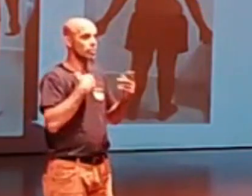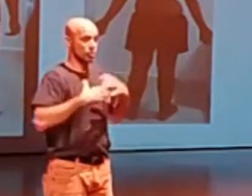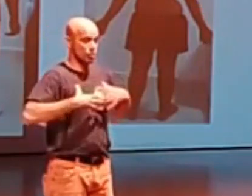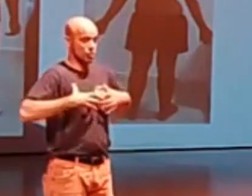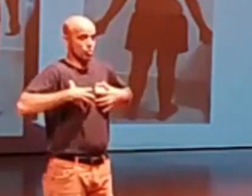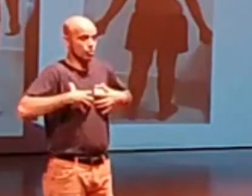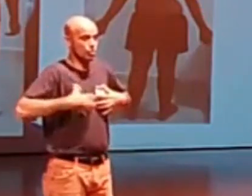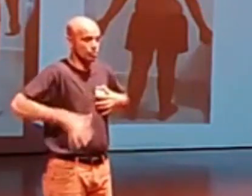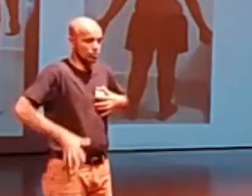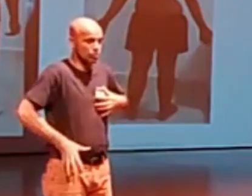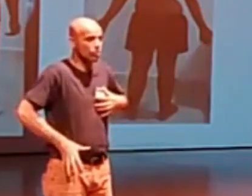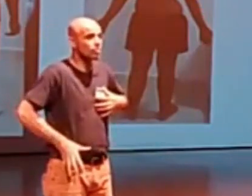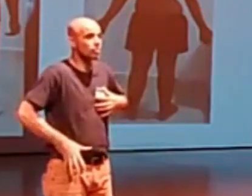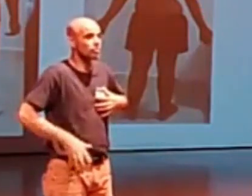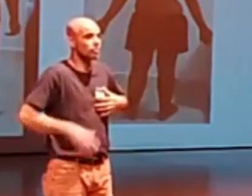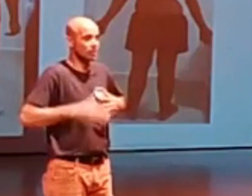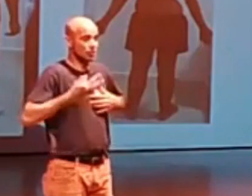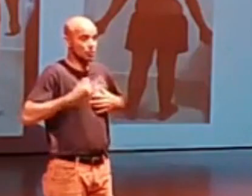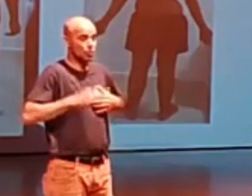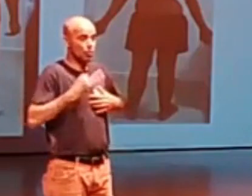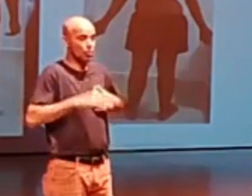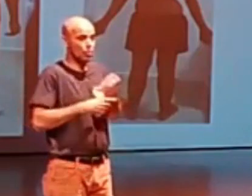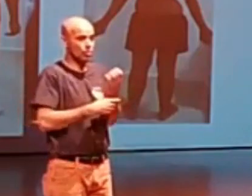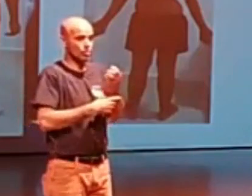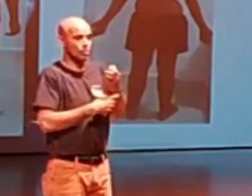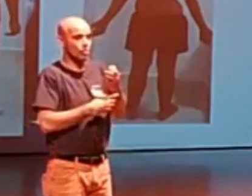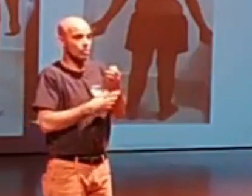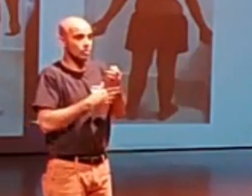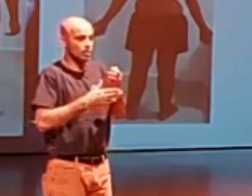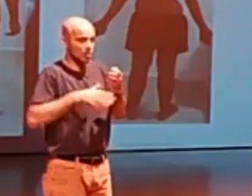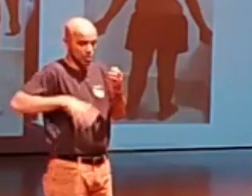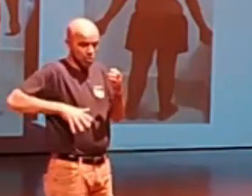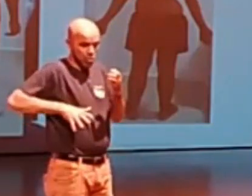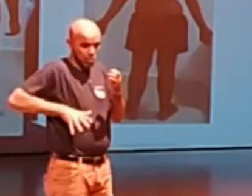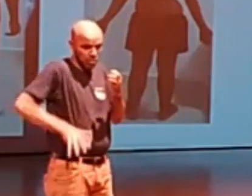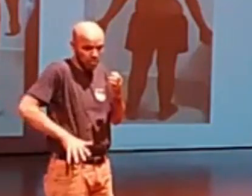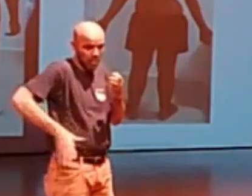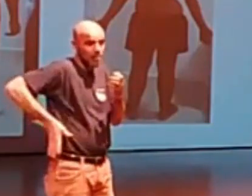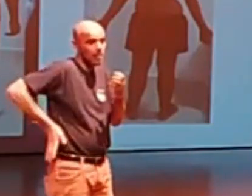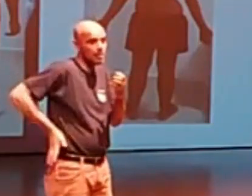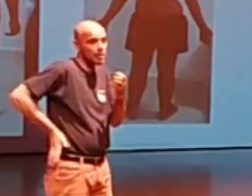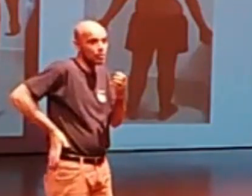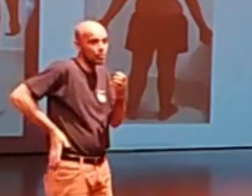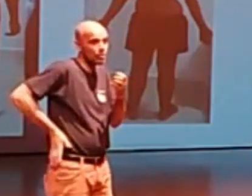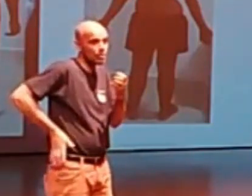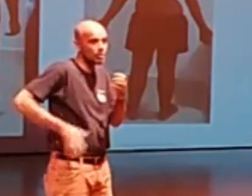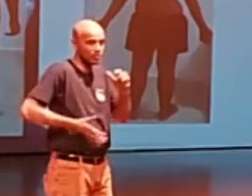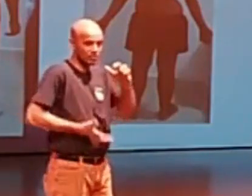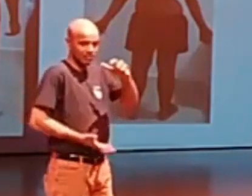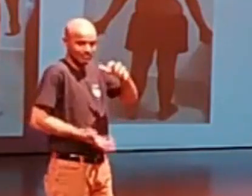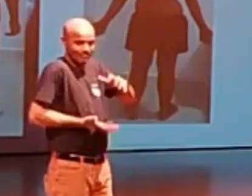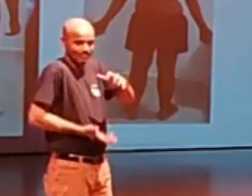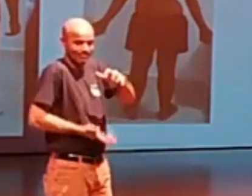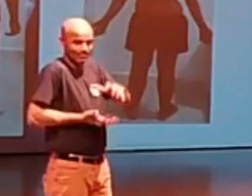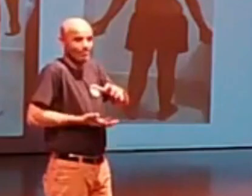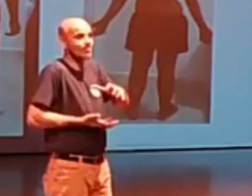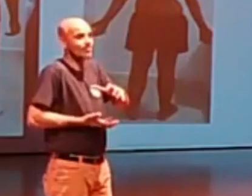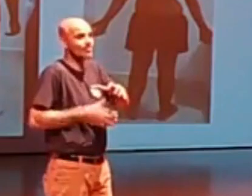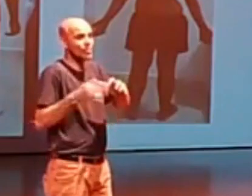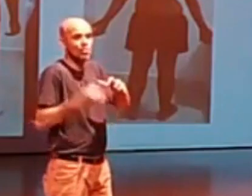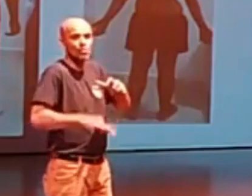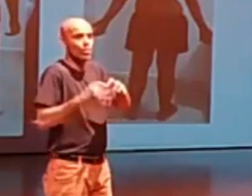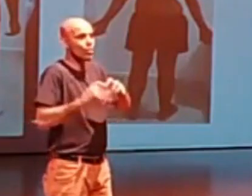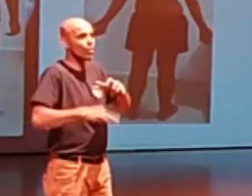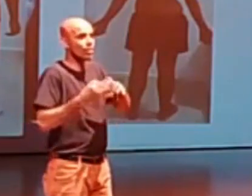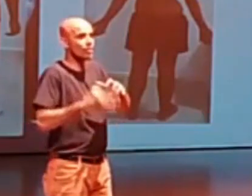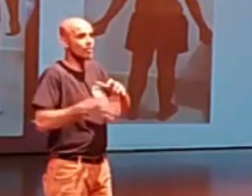vezes escoliose só torácica não gera tanta dor, mas quando vai para tóraco-lombar, faz uma hipocifose até nessa